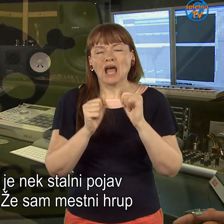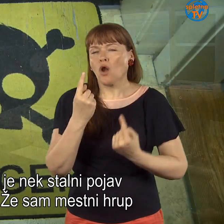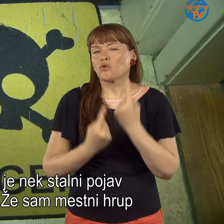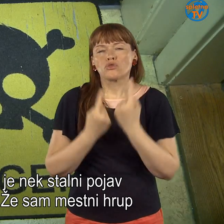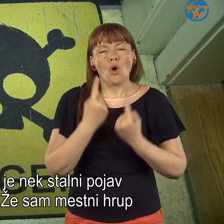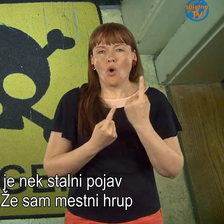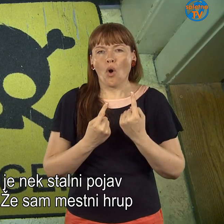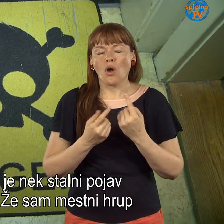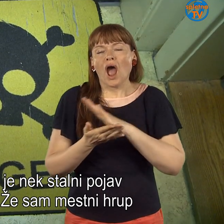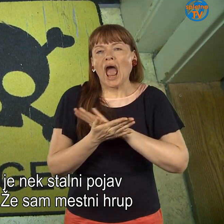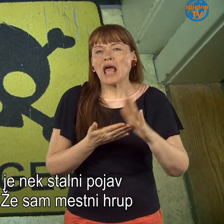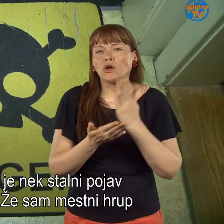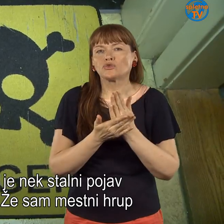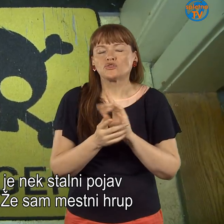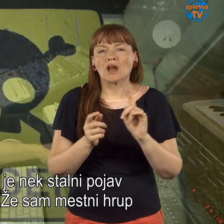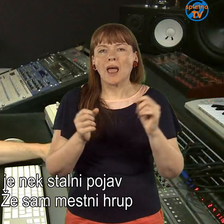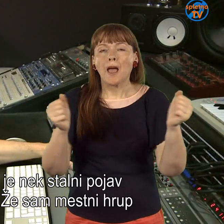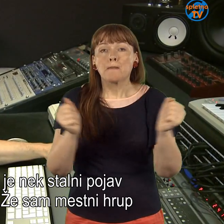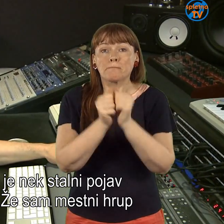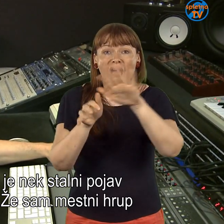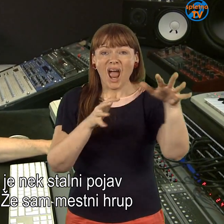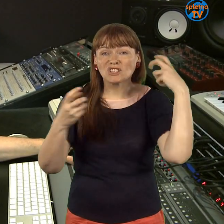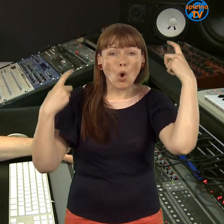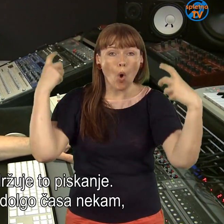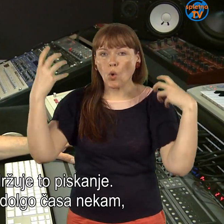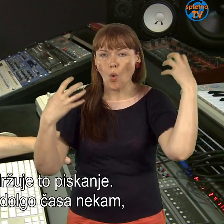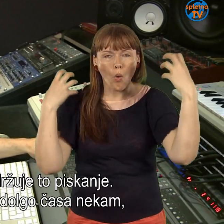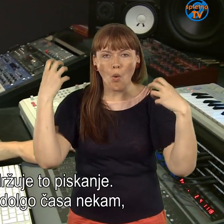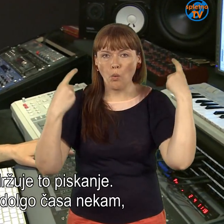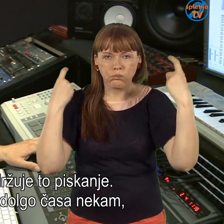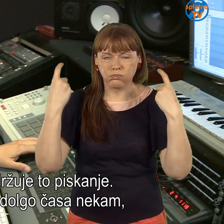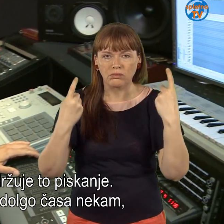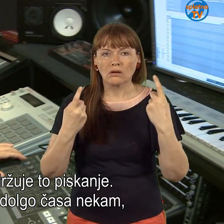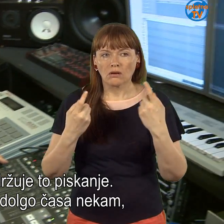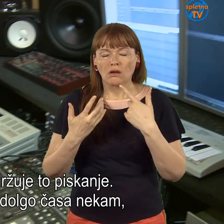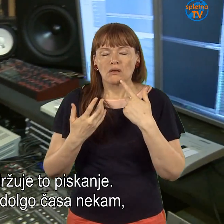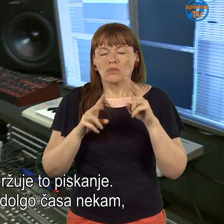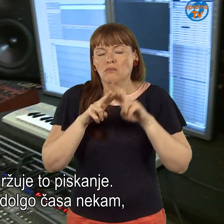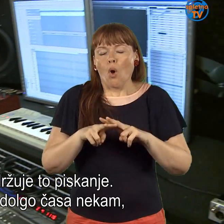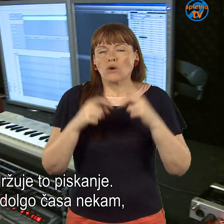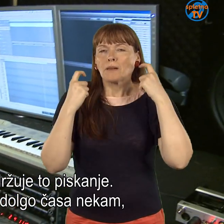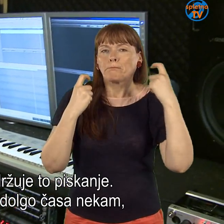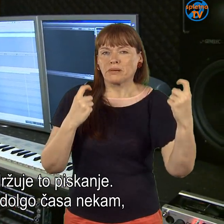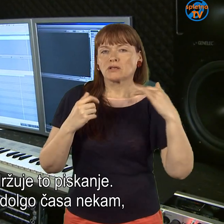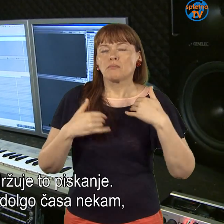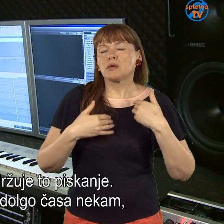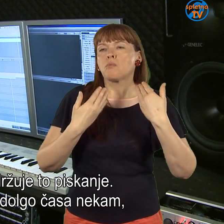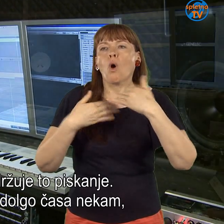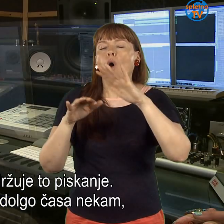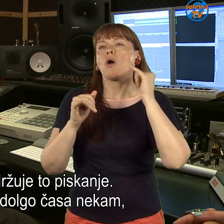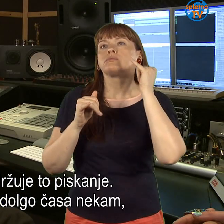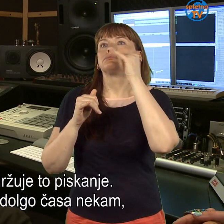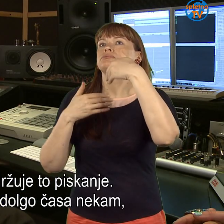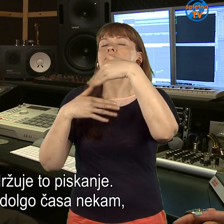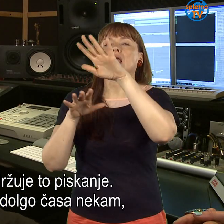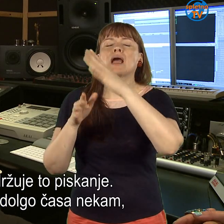že sam mesten hrup je dosti, da v bistvu vzdržuje ta pisk, ne bi mogel iti res za ne vem koliko časa nekam, ker ni zvokov,